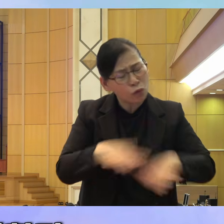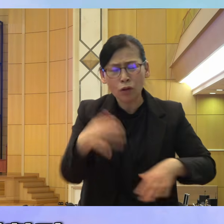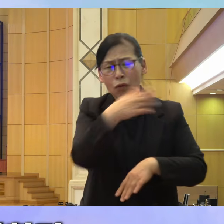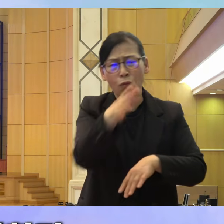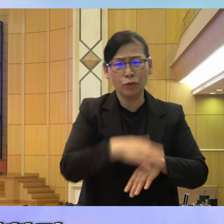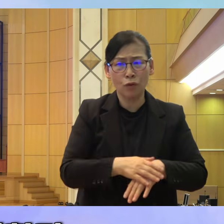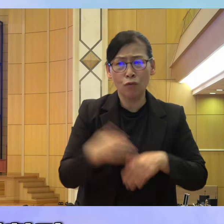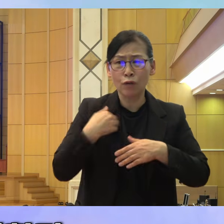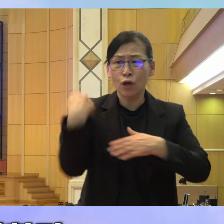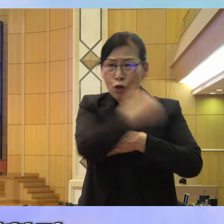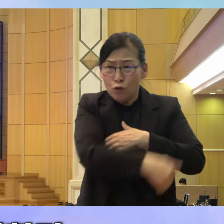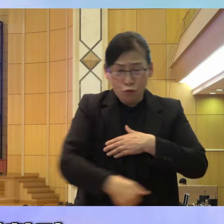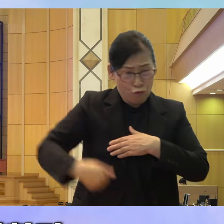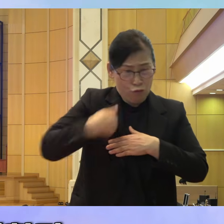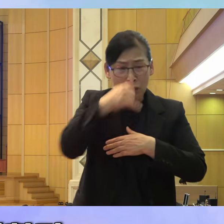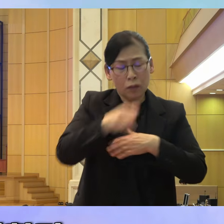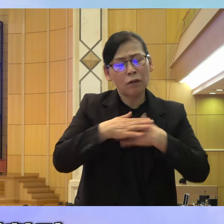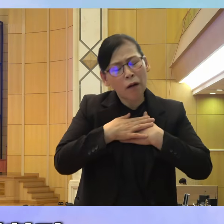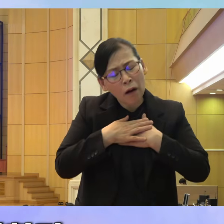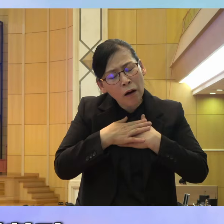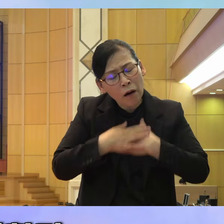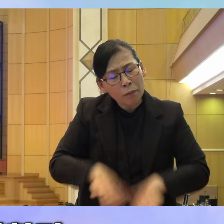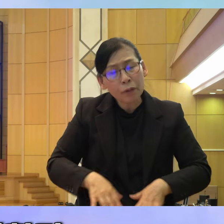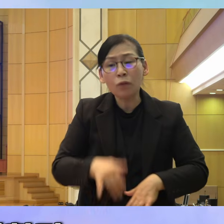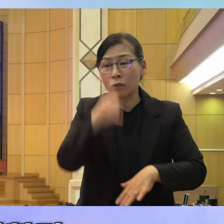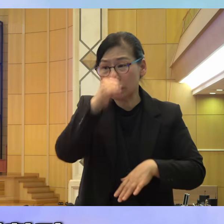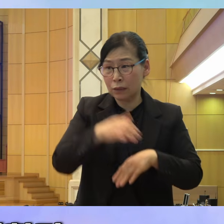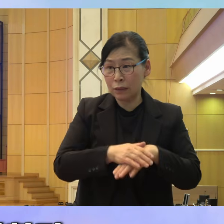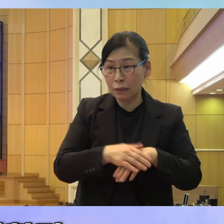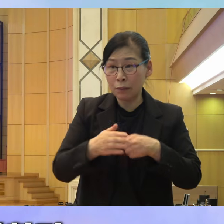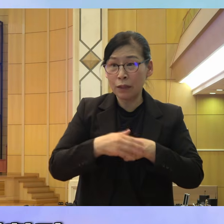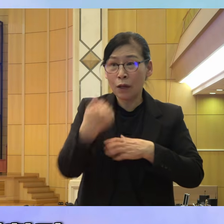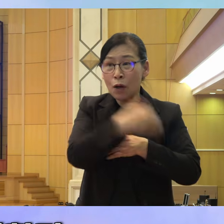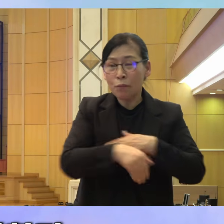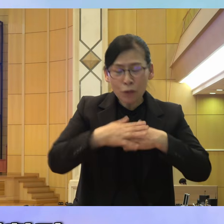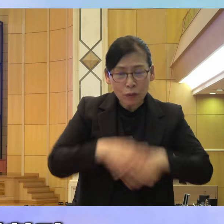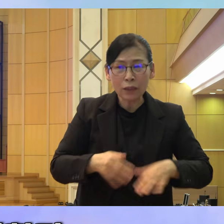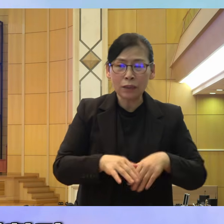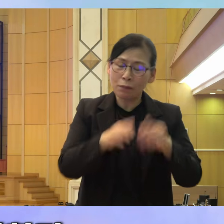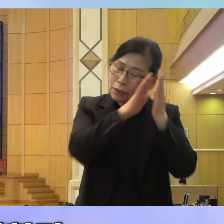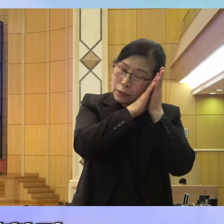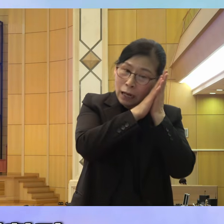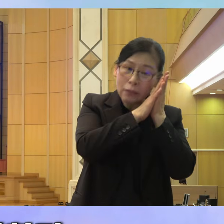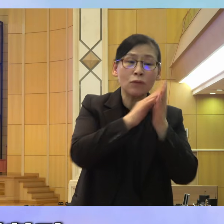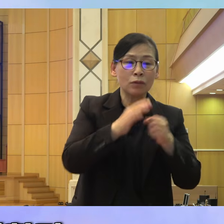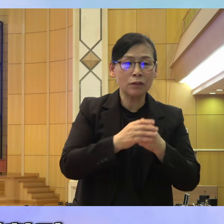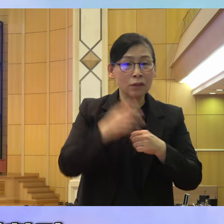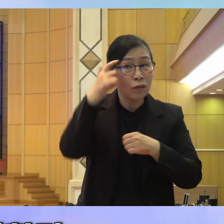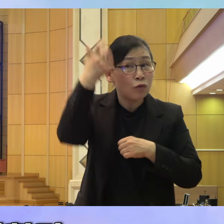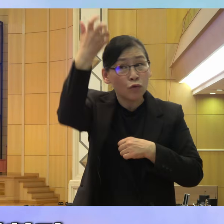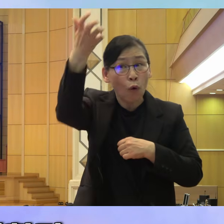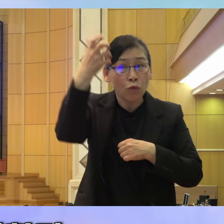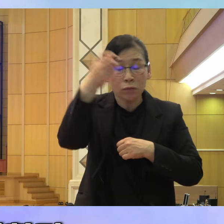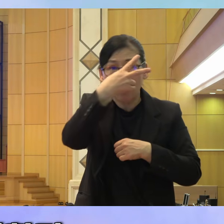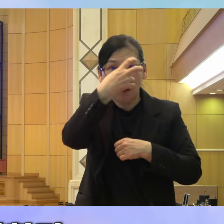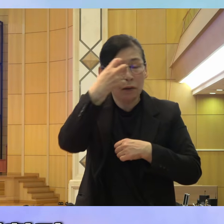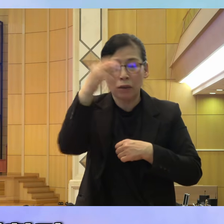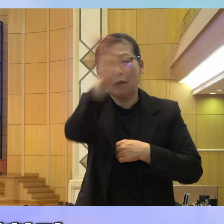육체가 있으니까 피곤을 덜기 위해서 쉬느라고 잠자는 거지, 영은 잠자는 게